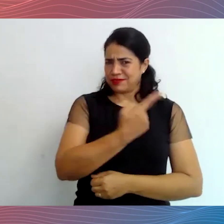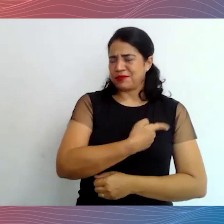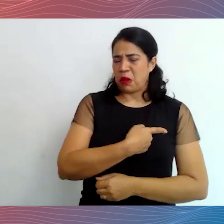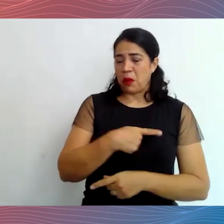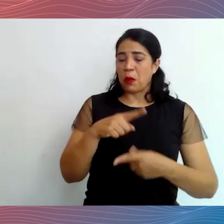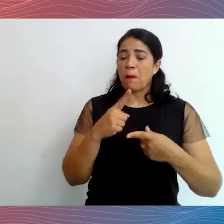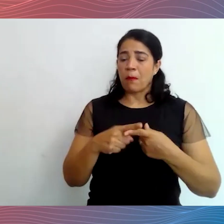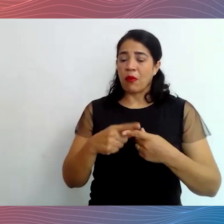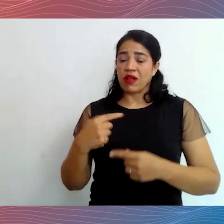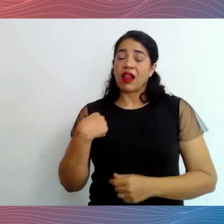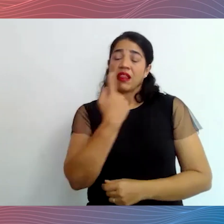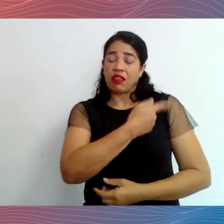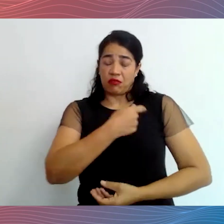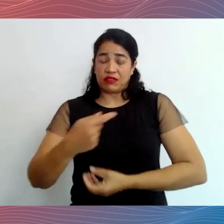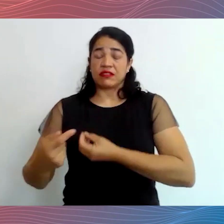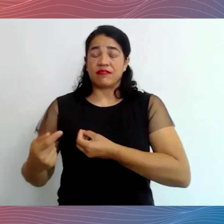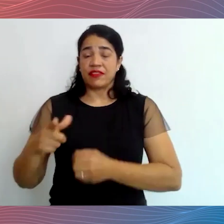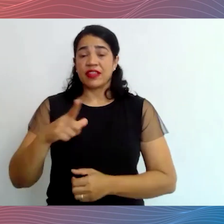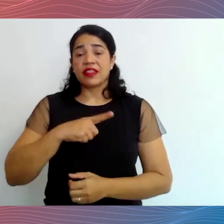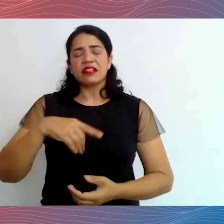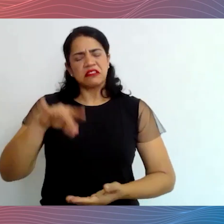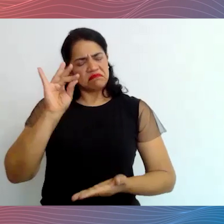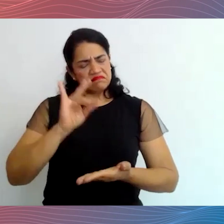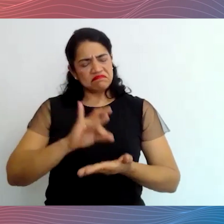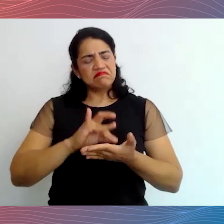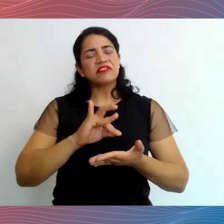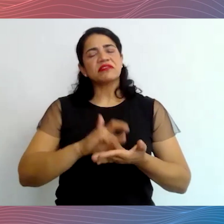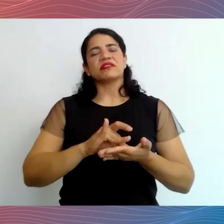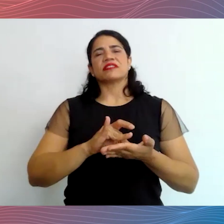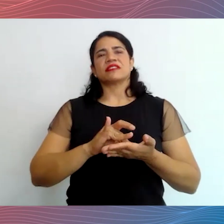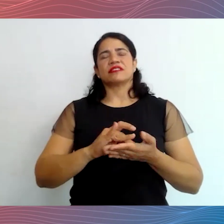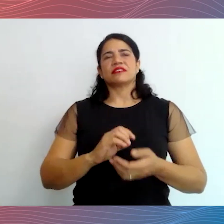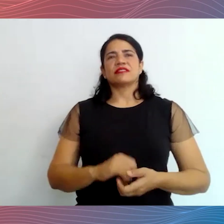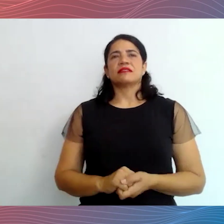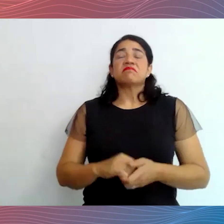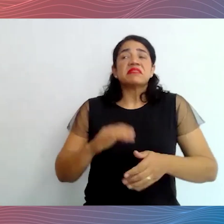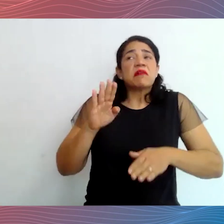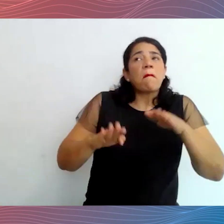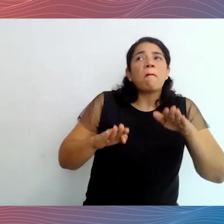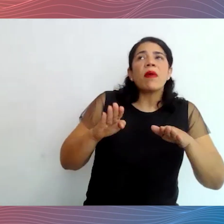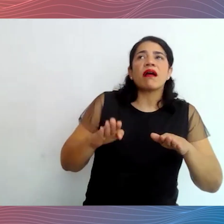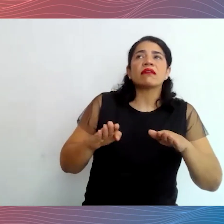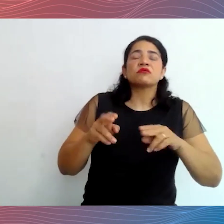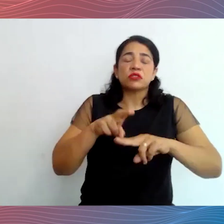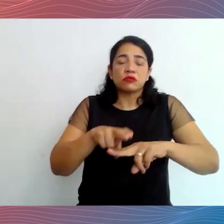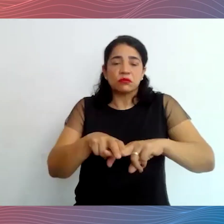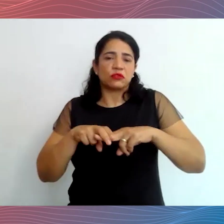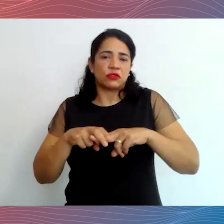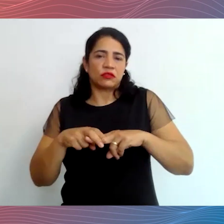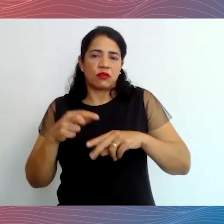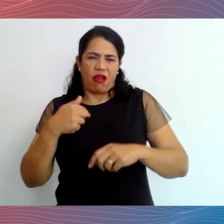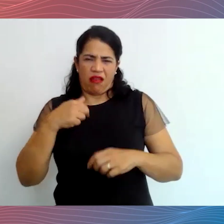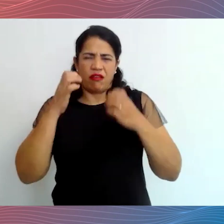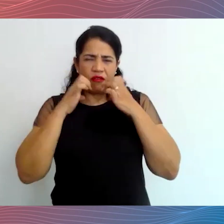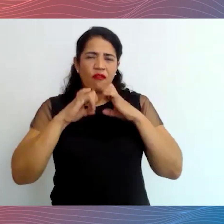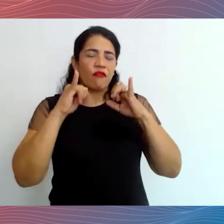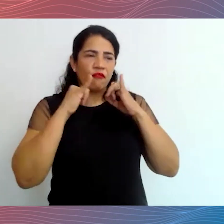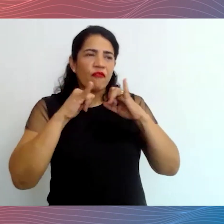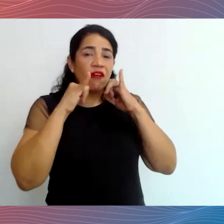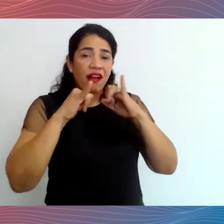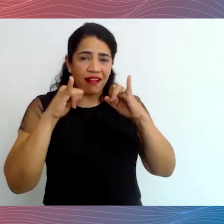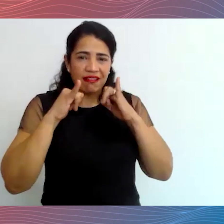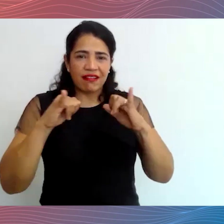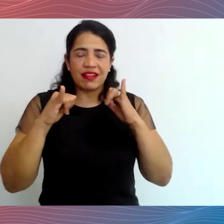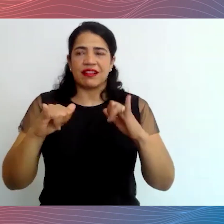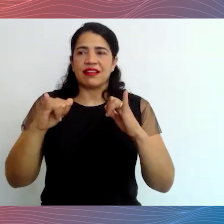tem realidade. É mais ou menos por isso, irmãos, que eu falei da vida conjugal. Se